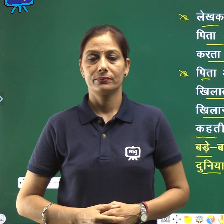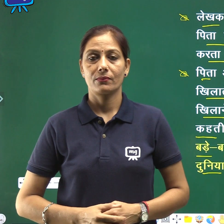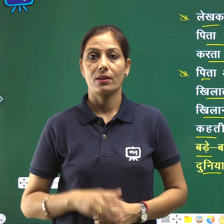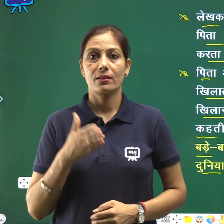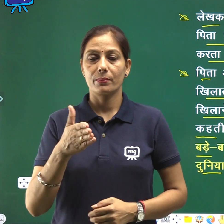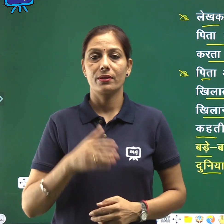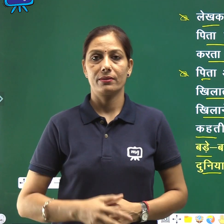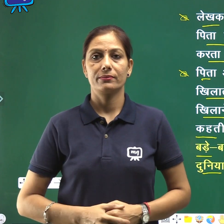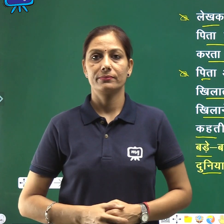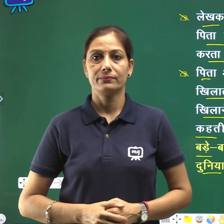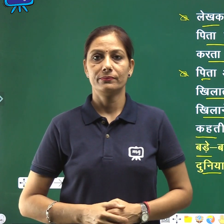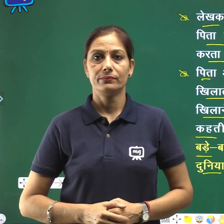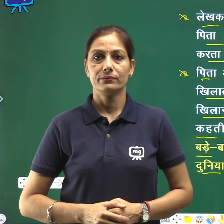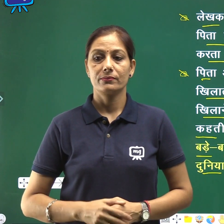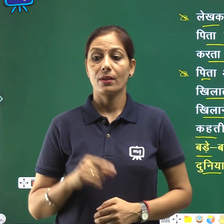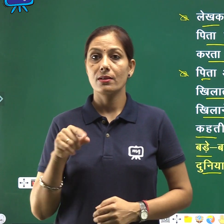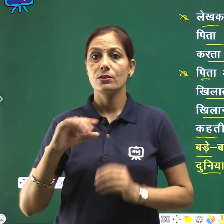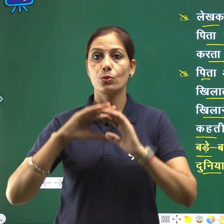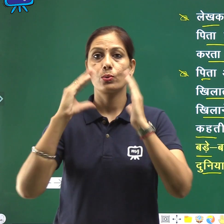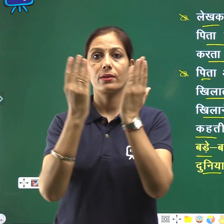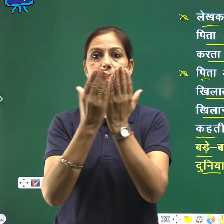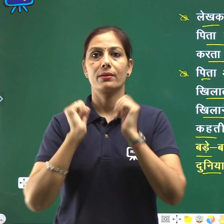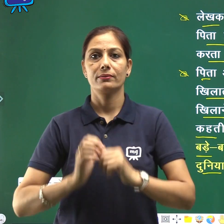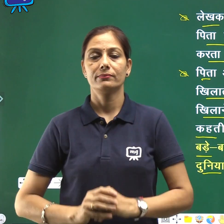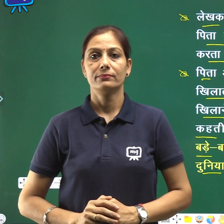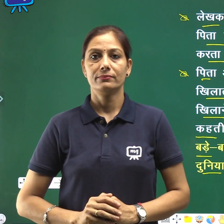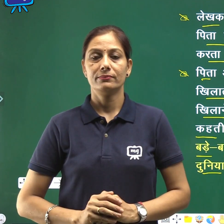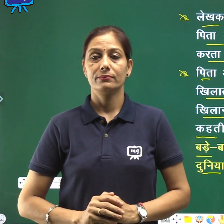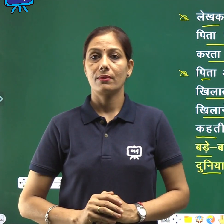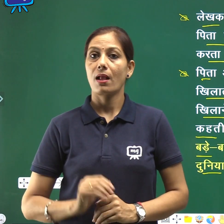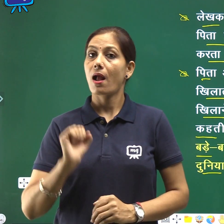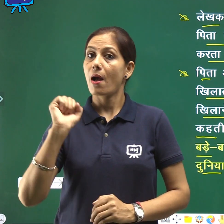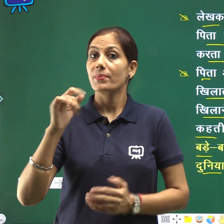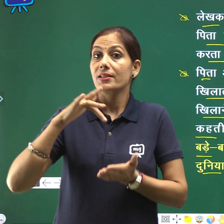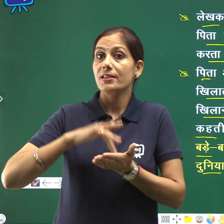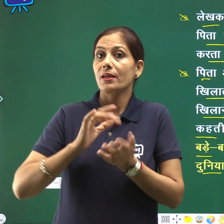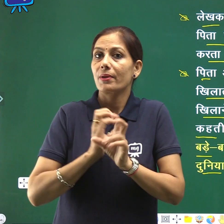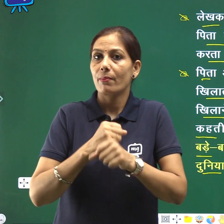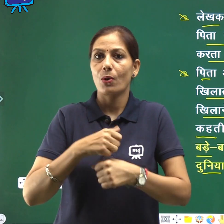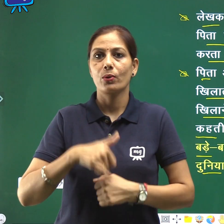तब ही इस दुनिया में अपनी जगह बना पाओगे।